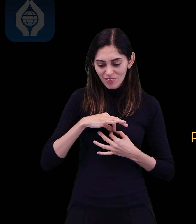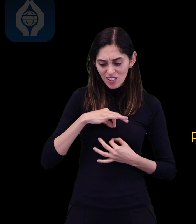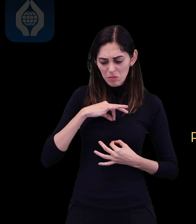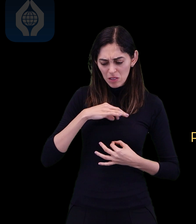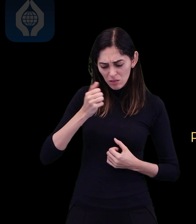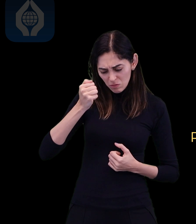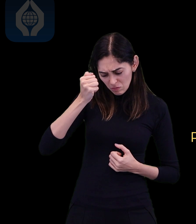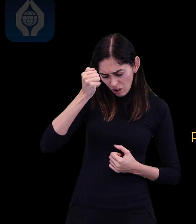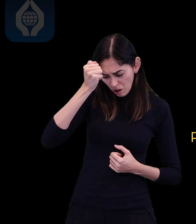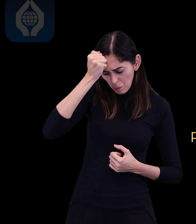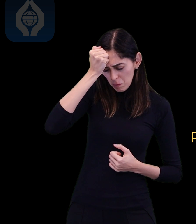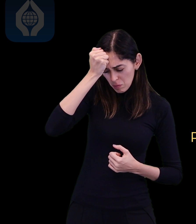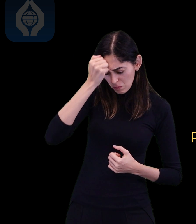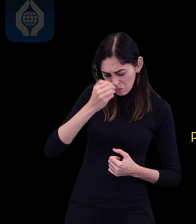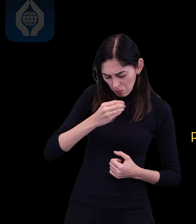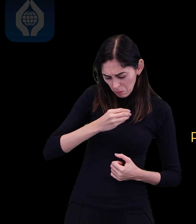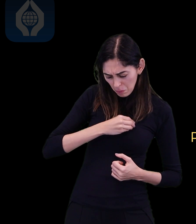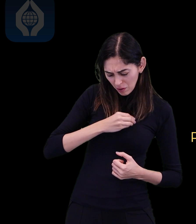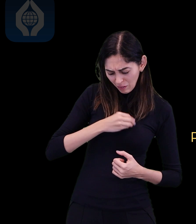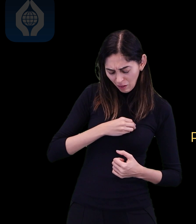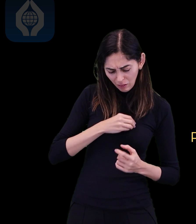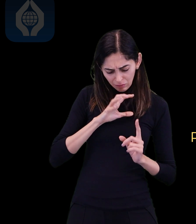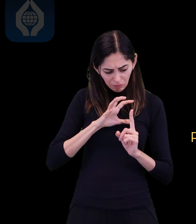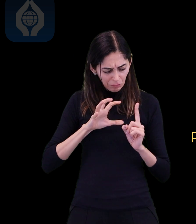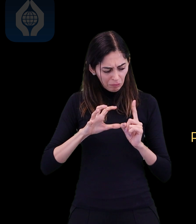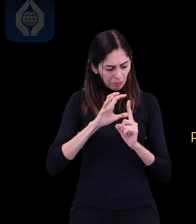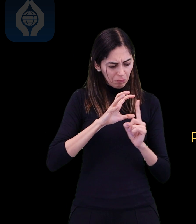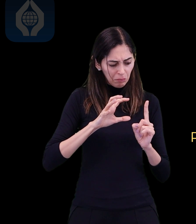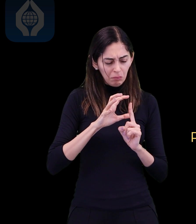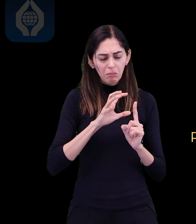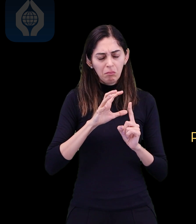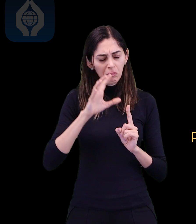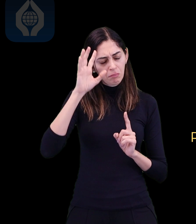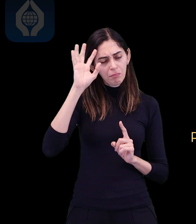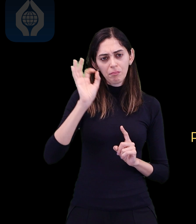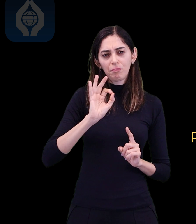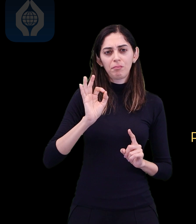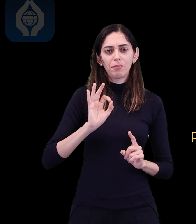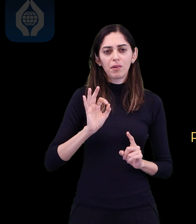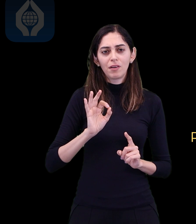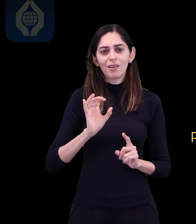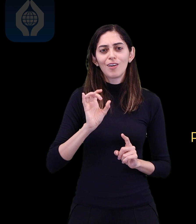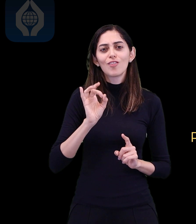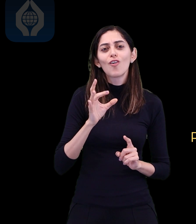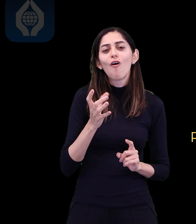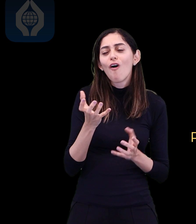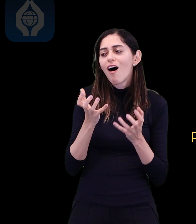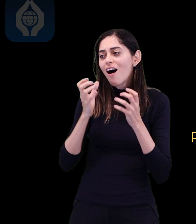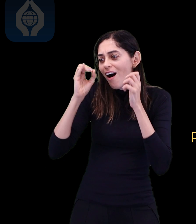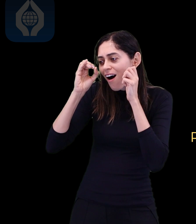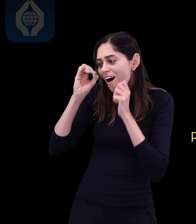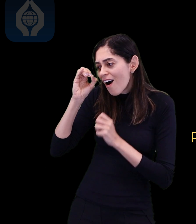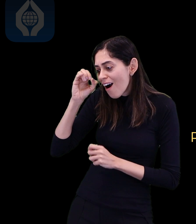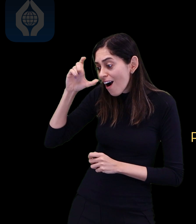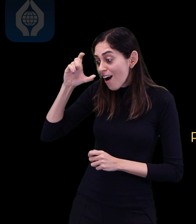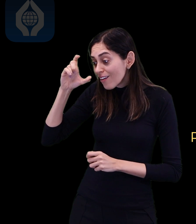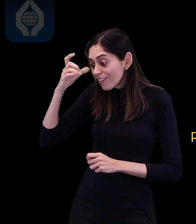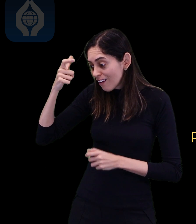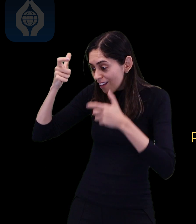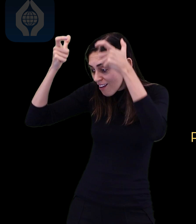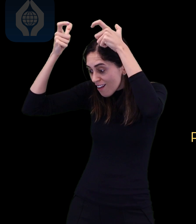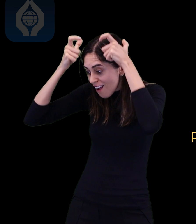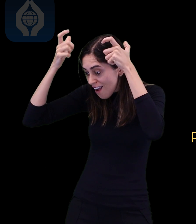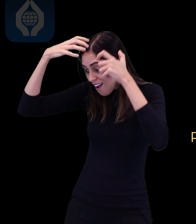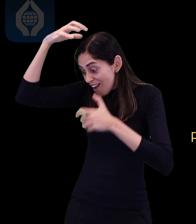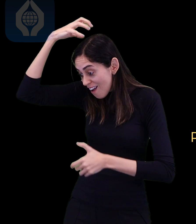a necessidade de que tinham de ser salvos por ele do poder de Satanás, do pecado e da morte. Eles queriam que